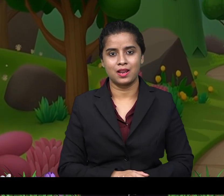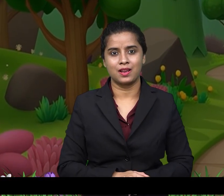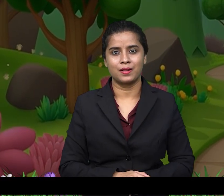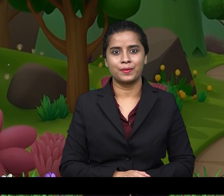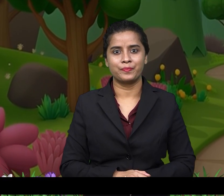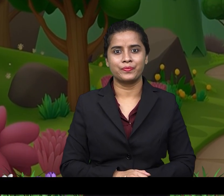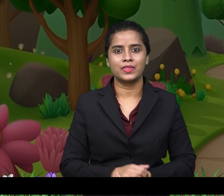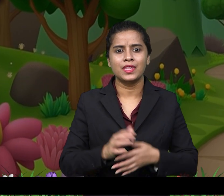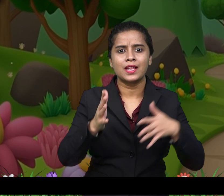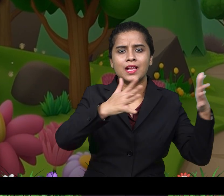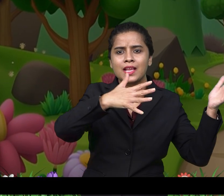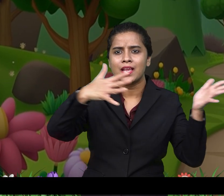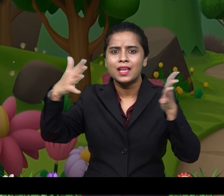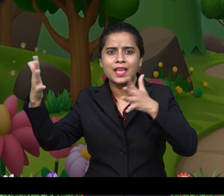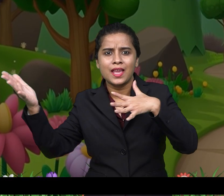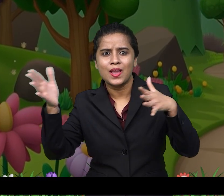हवाई,